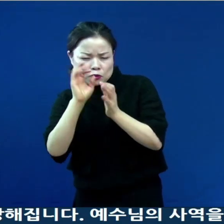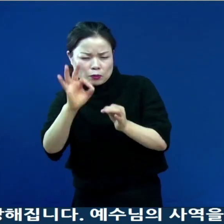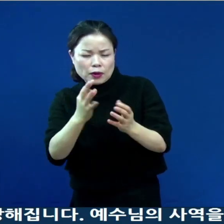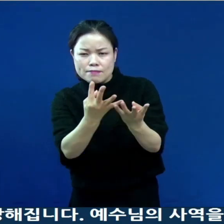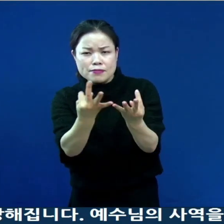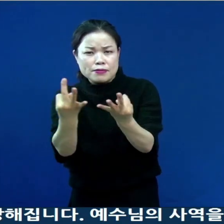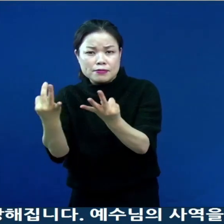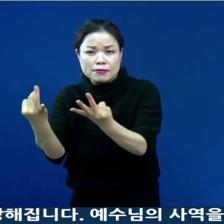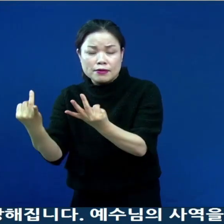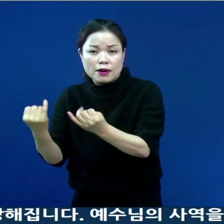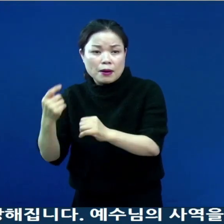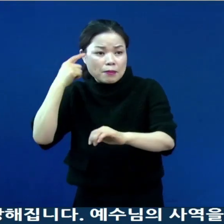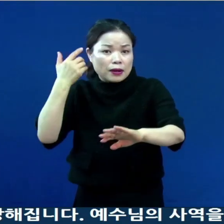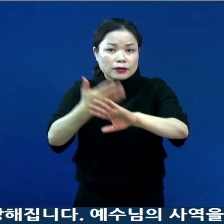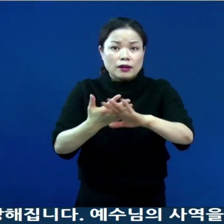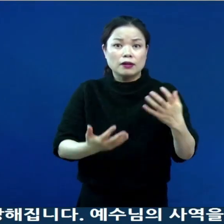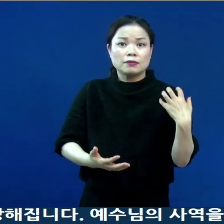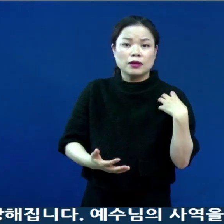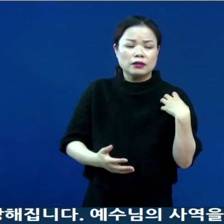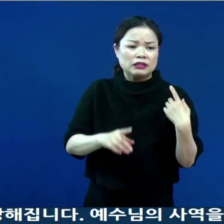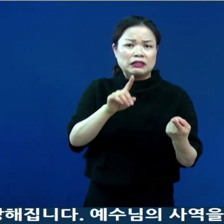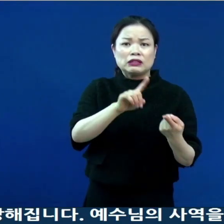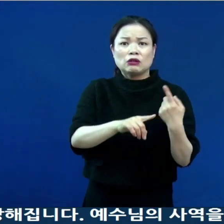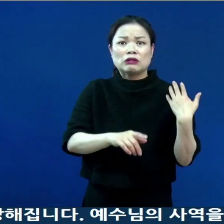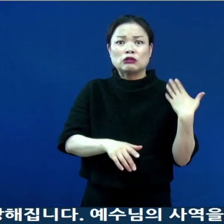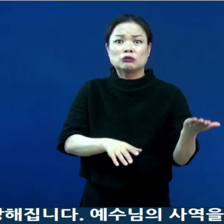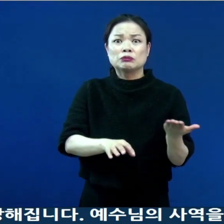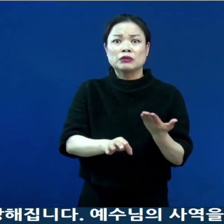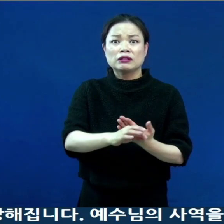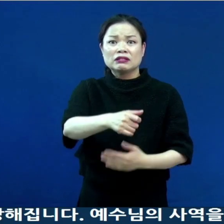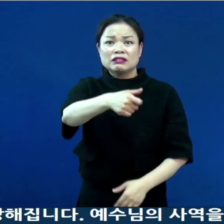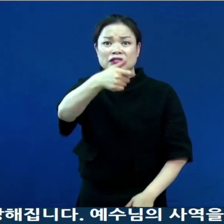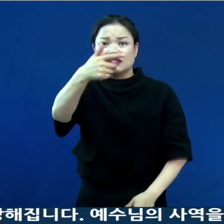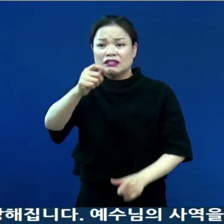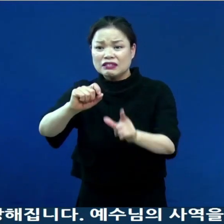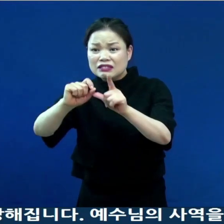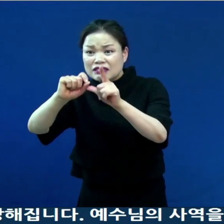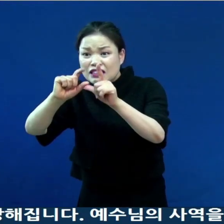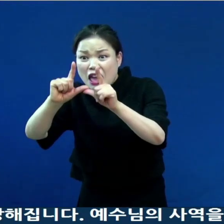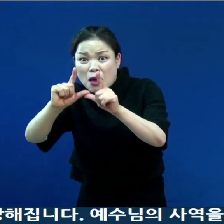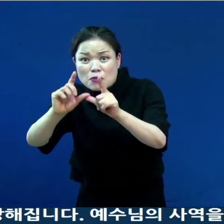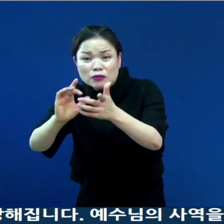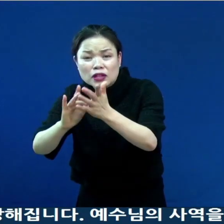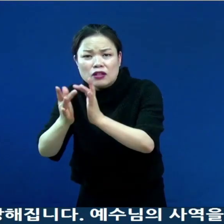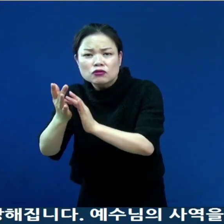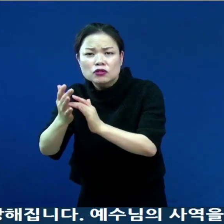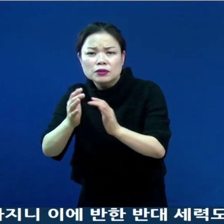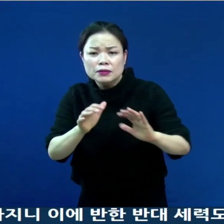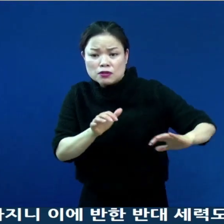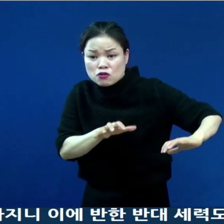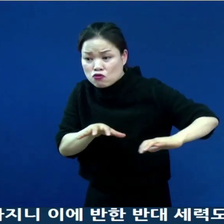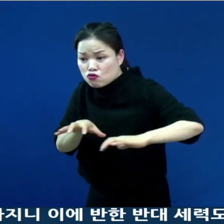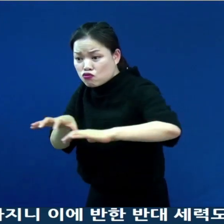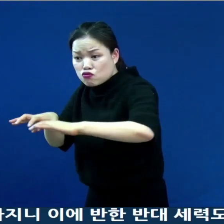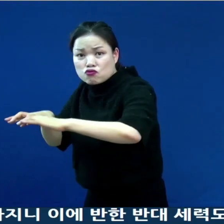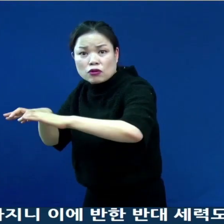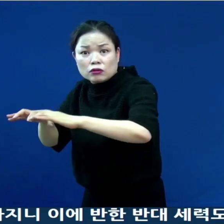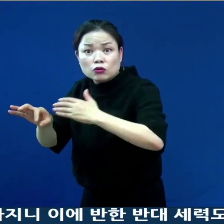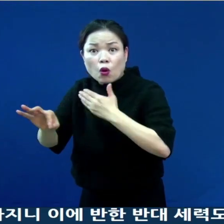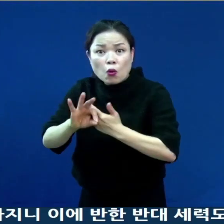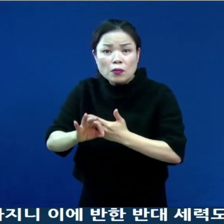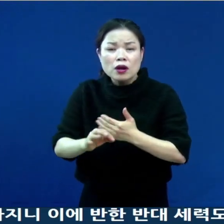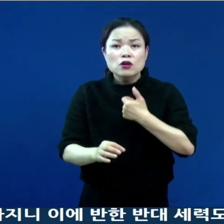우리가 감당할 길이 없다. 이대로 놔두다가는 대다수의 유대인들이 예수를 따르게 될 거고, 그렇게